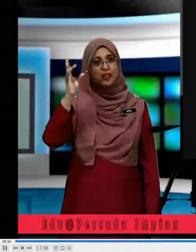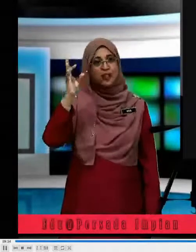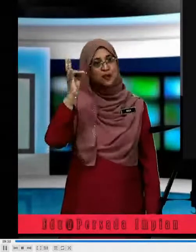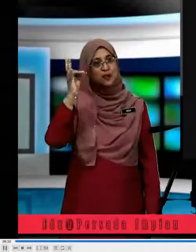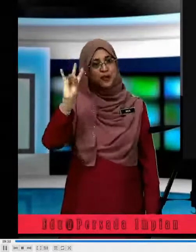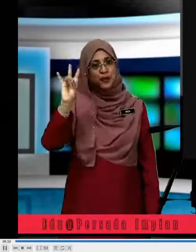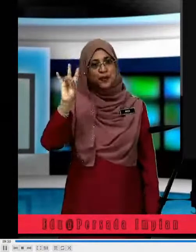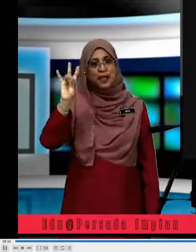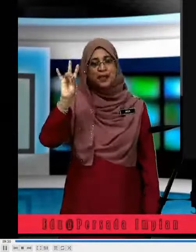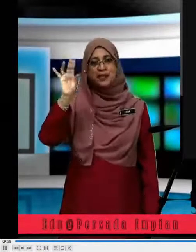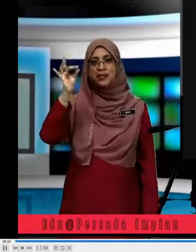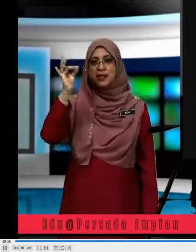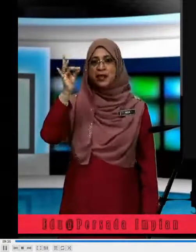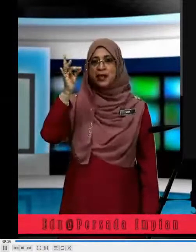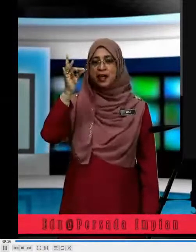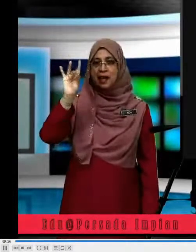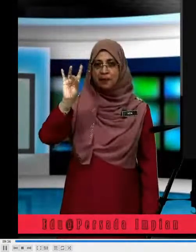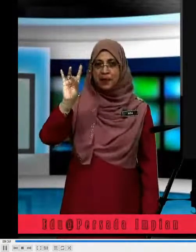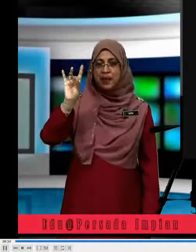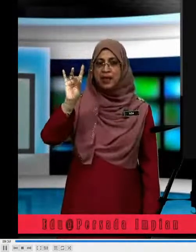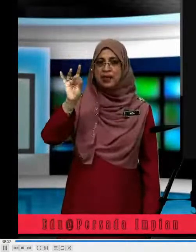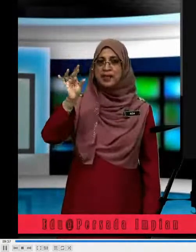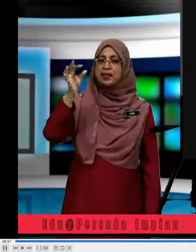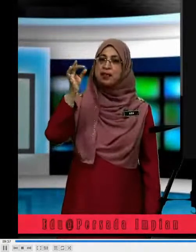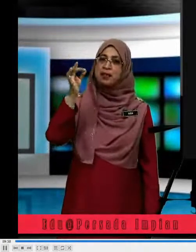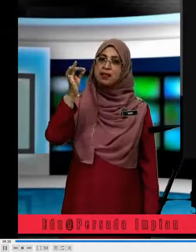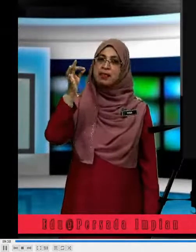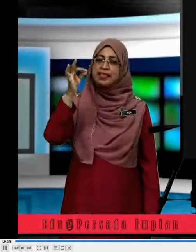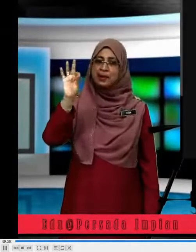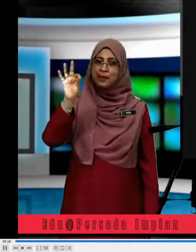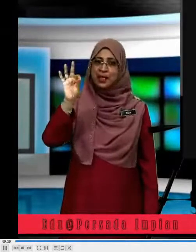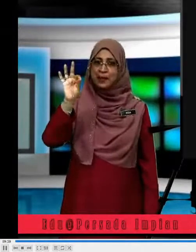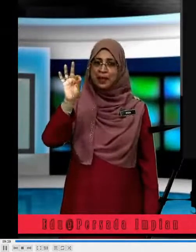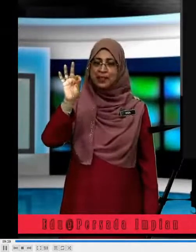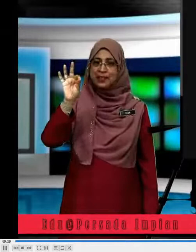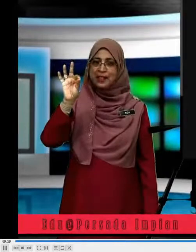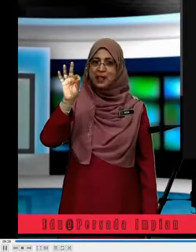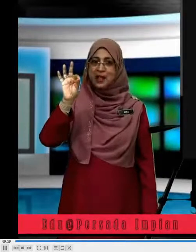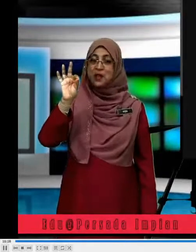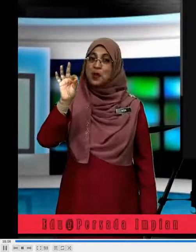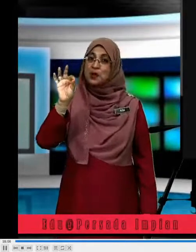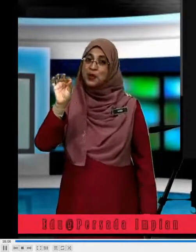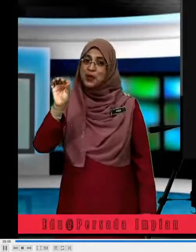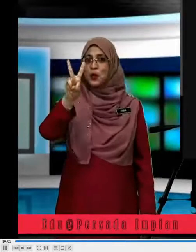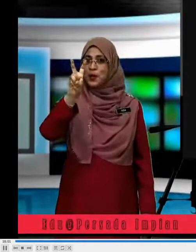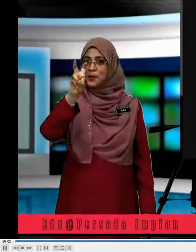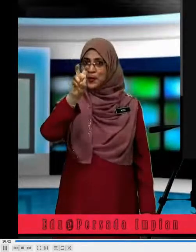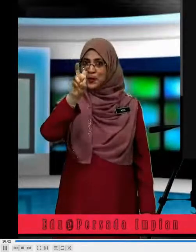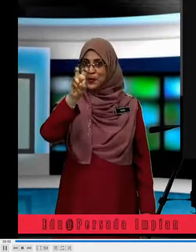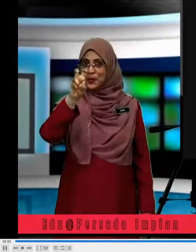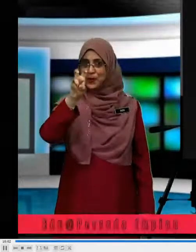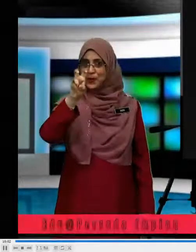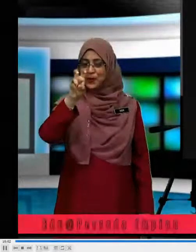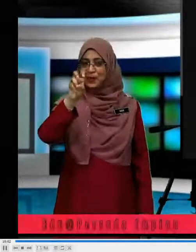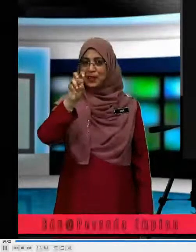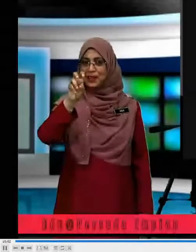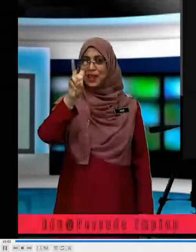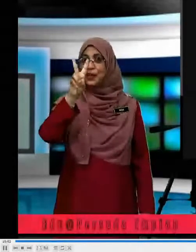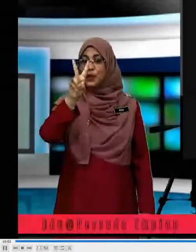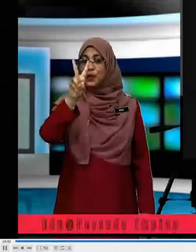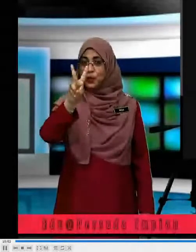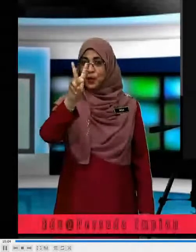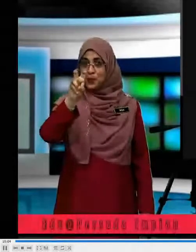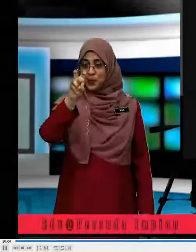18 19 20 21 Hai